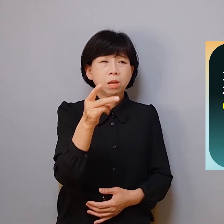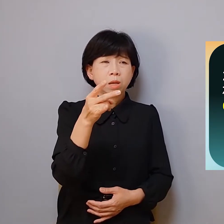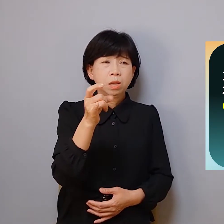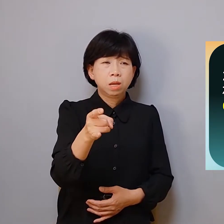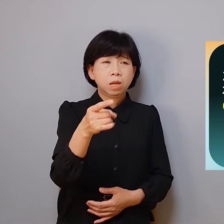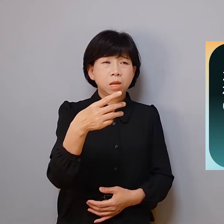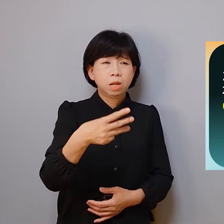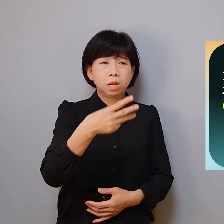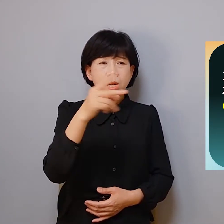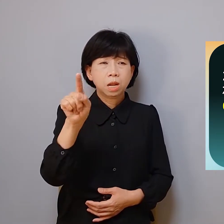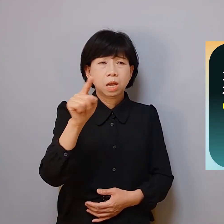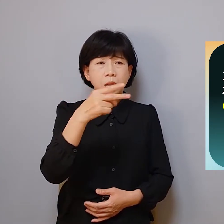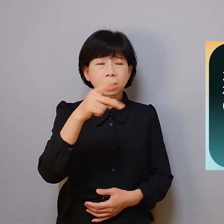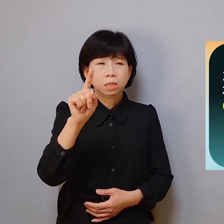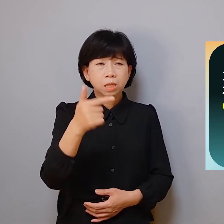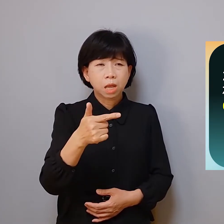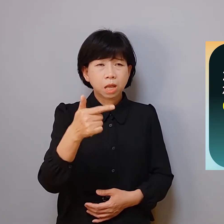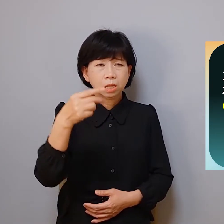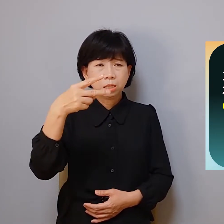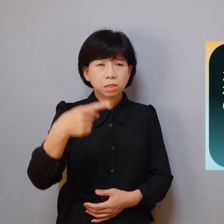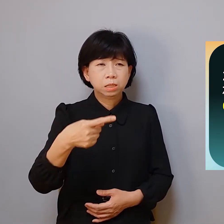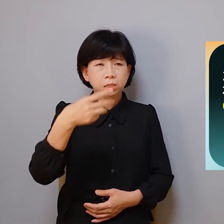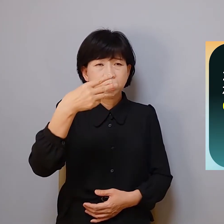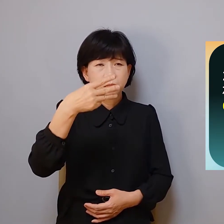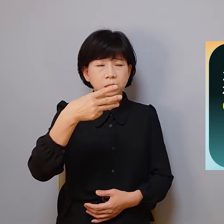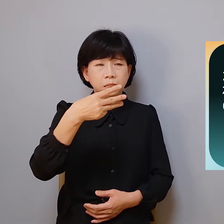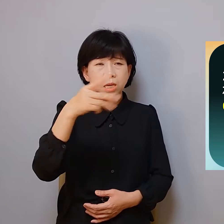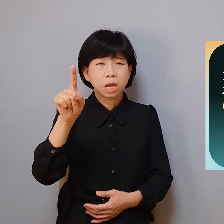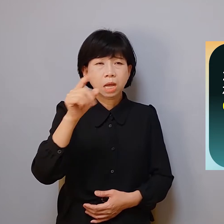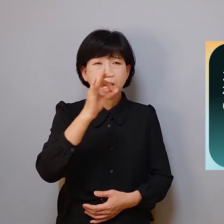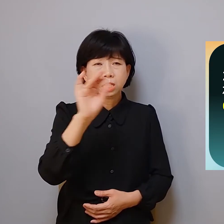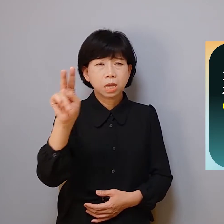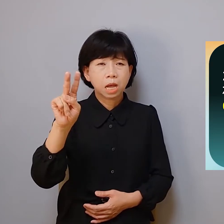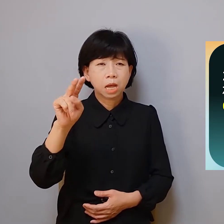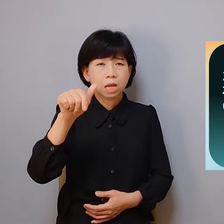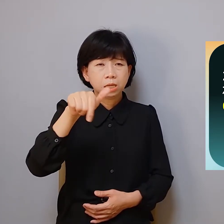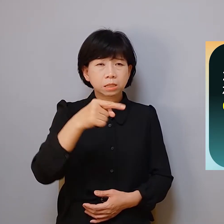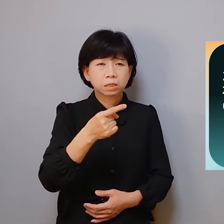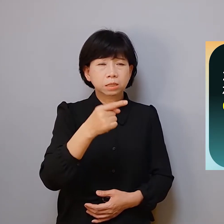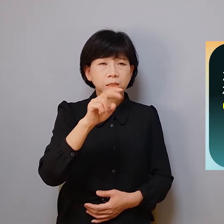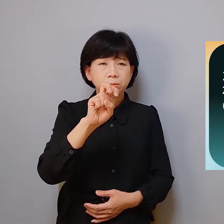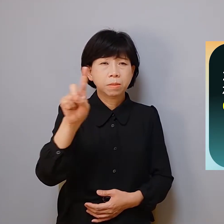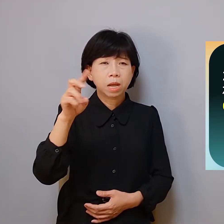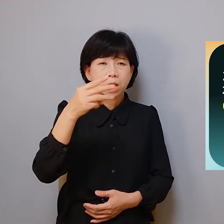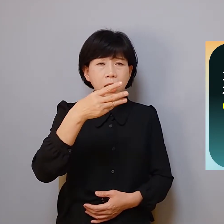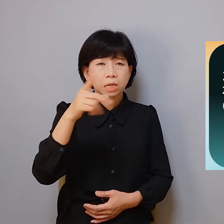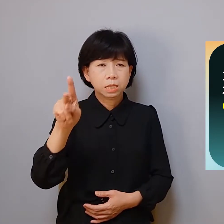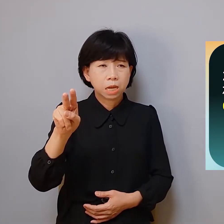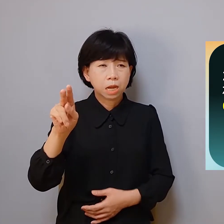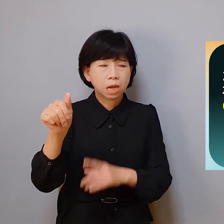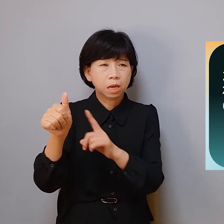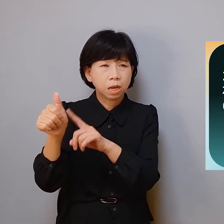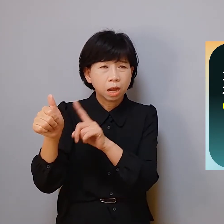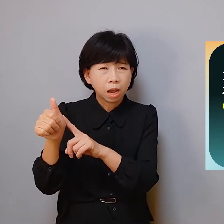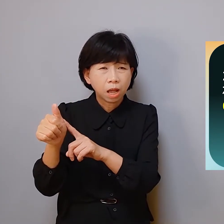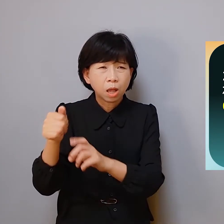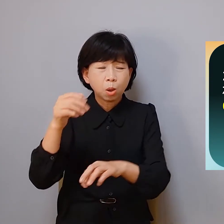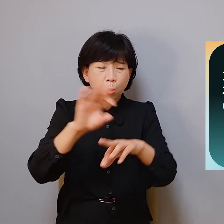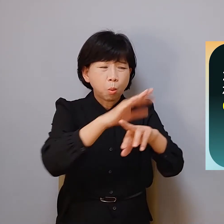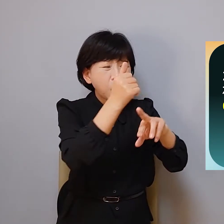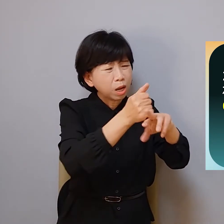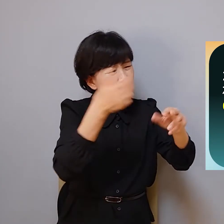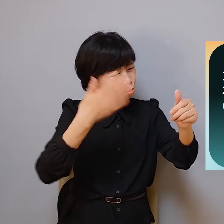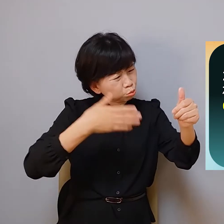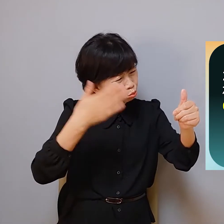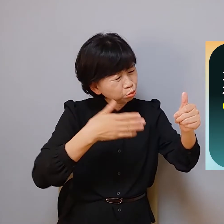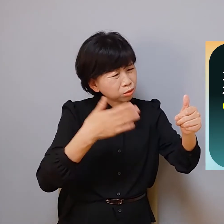그마랴가 왕께 두루마리를 불사르지 말도록 아뢰어도 왕이 듣지 아니하였으며